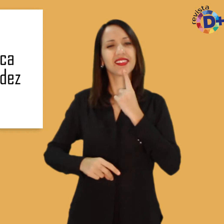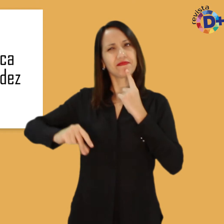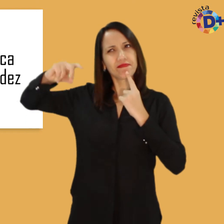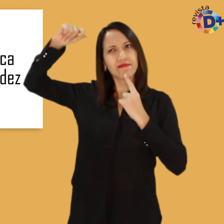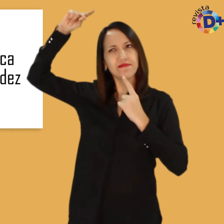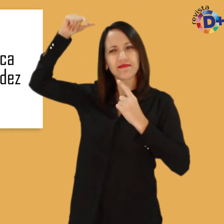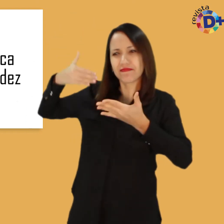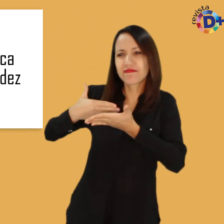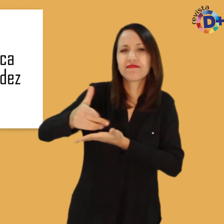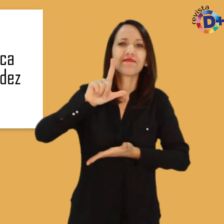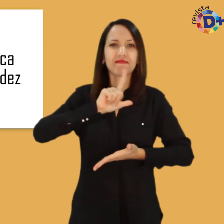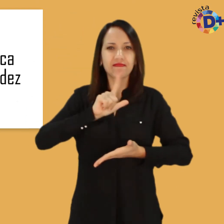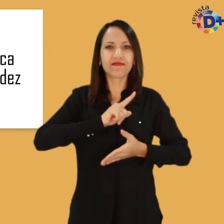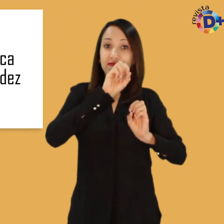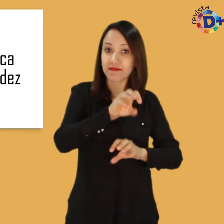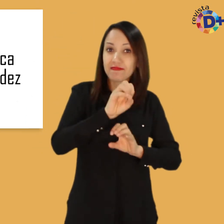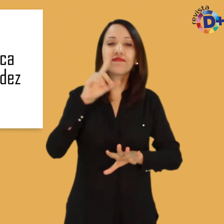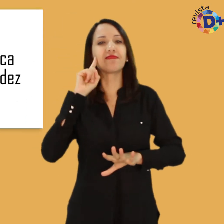história, a educação dos surdos sujeitou-se à